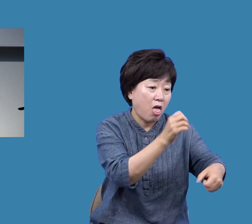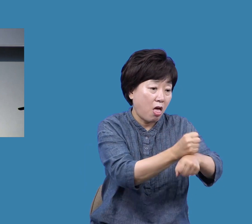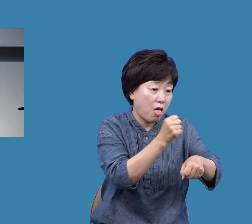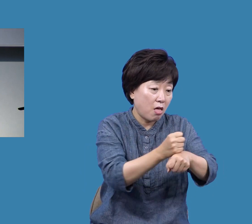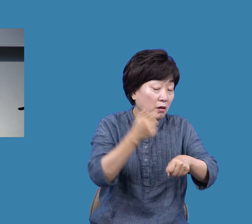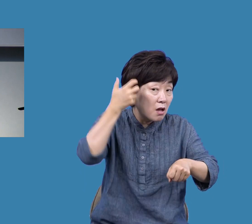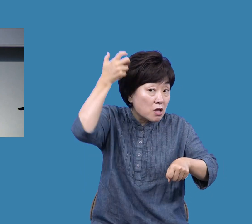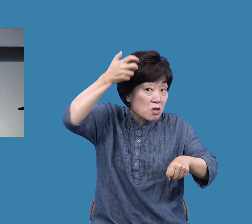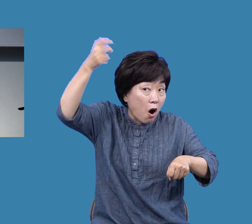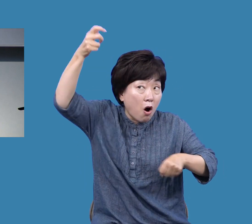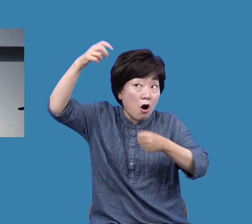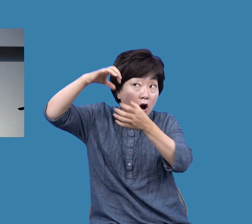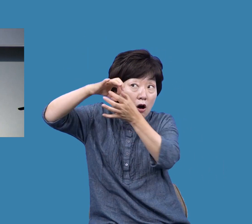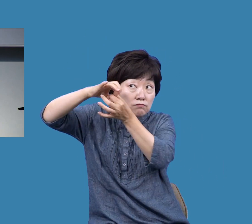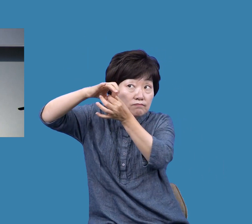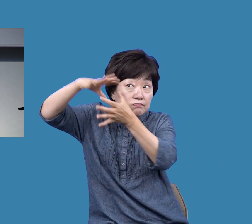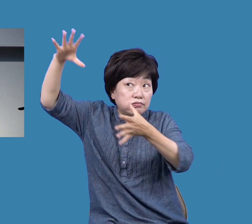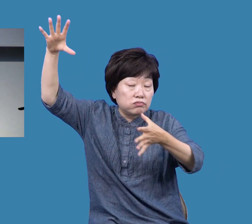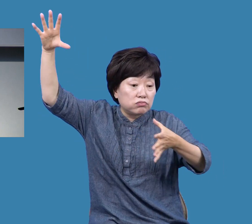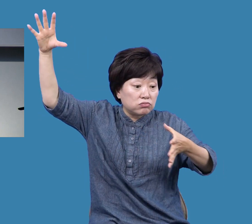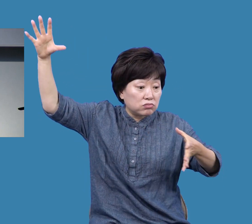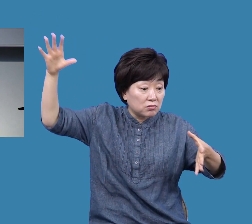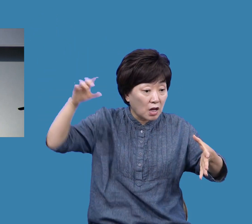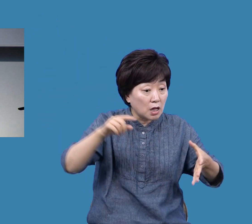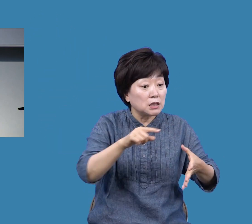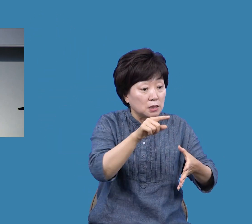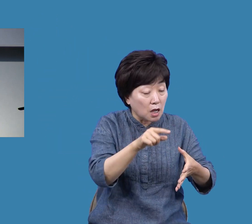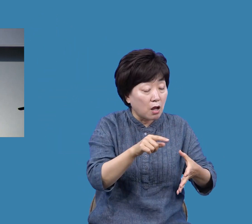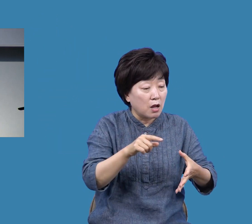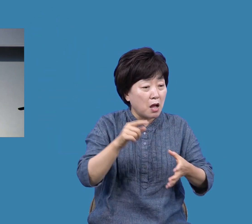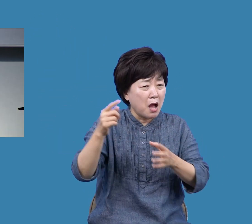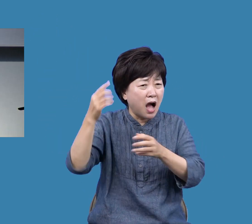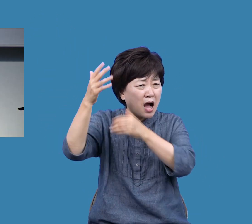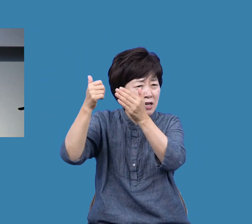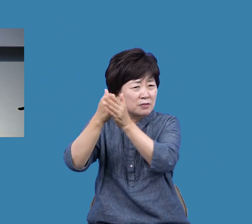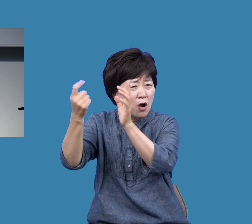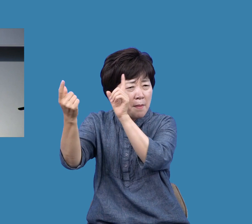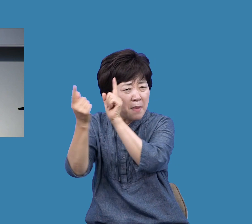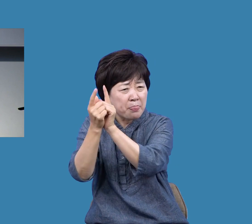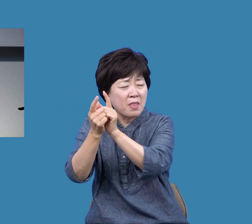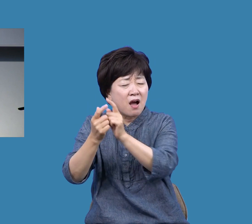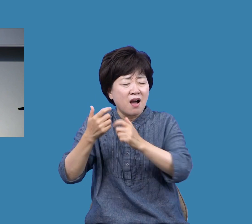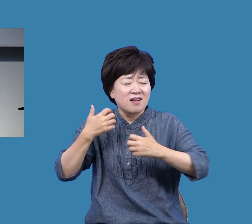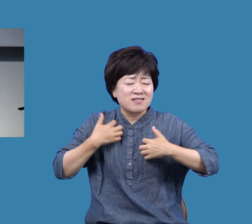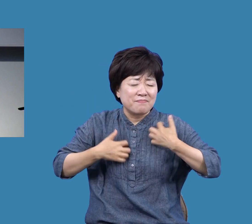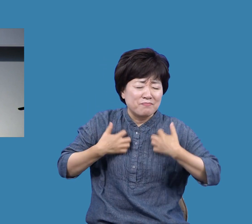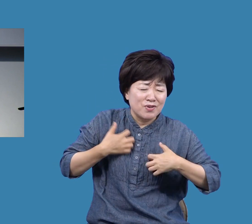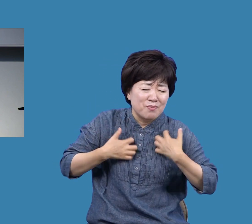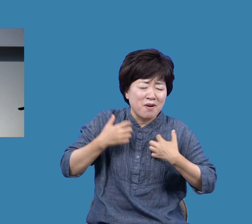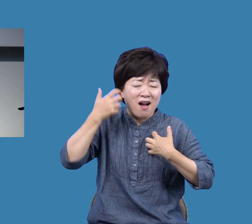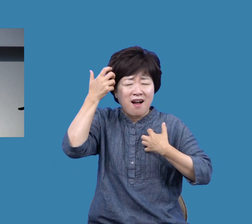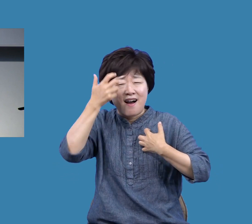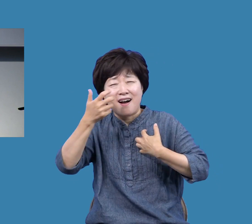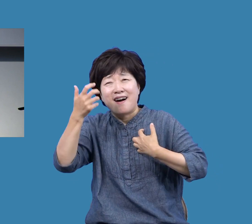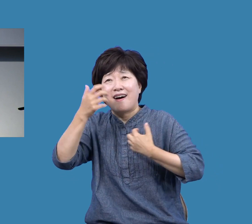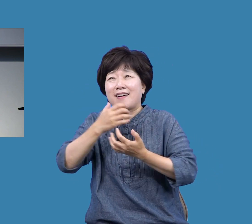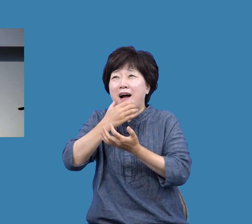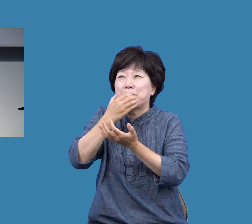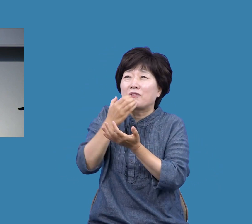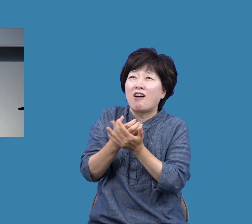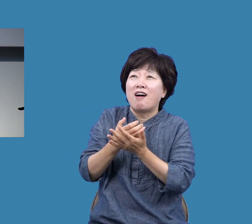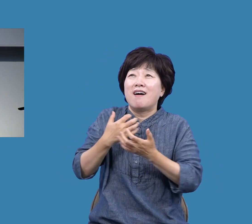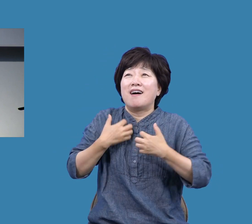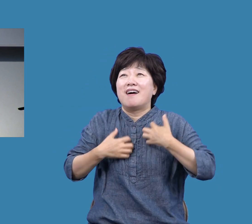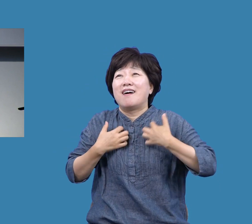그 신선한 하나님과의 그 만남과 기쁨과 충만함과 영예에서 움직이는 건 없어.